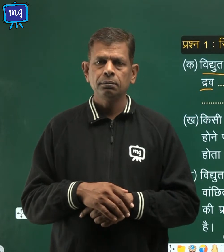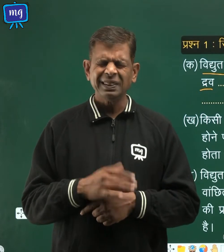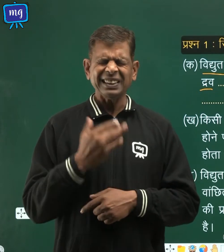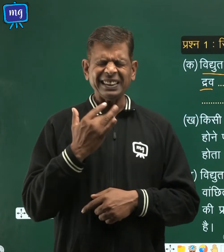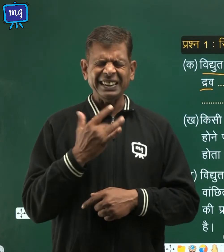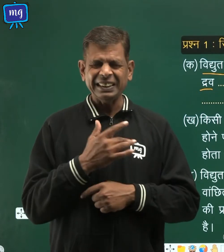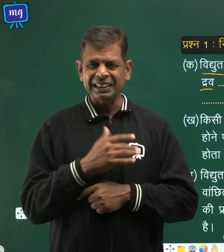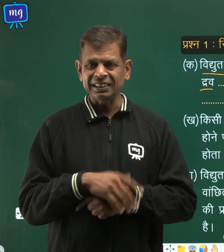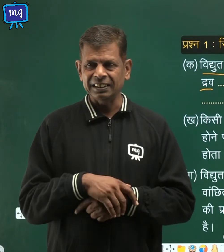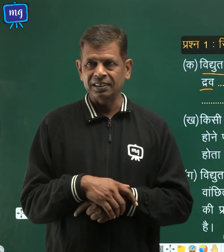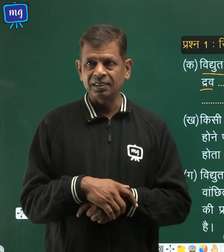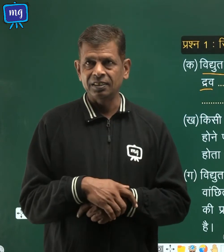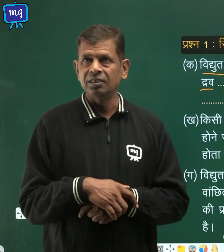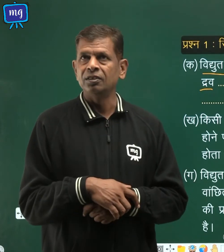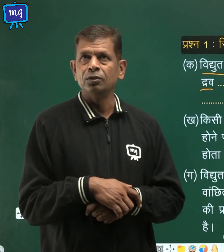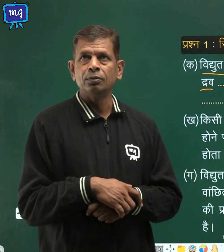क्षारक